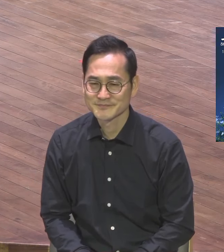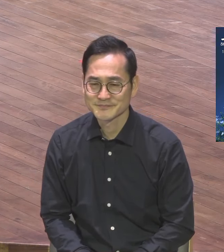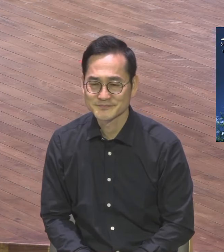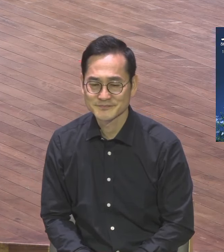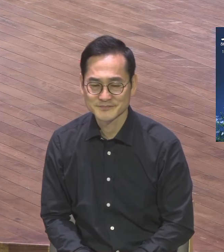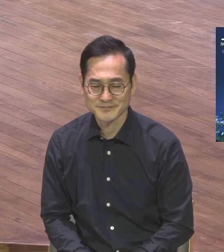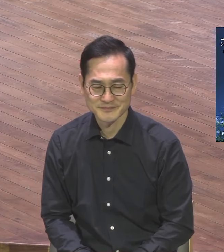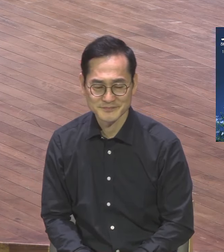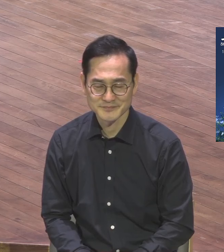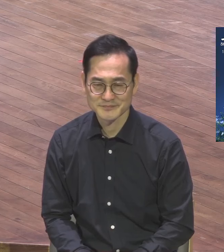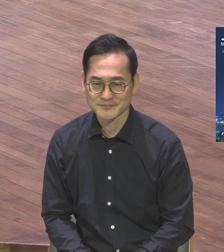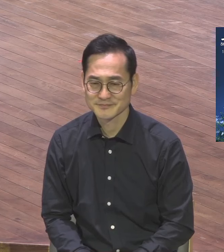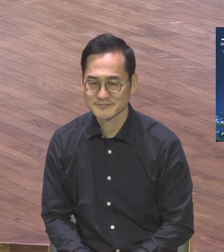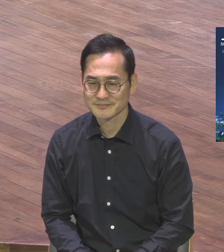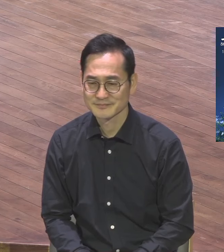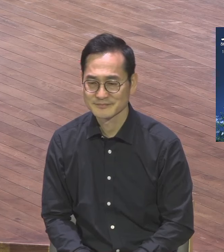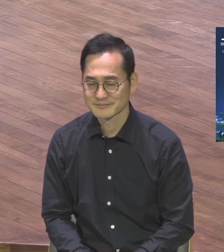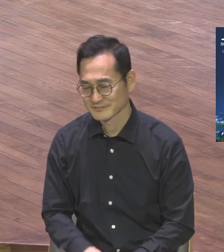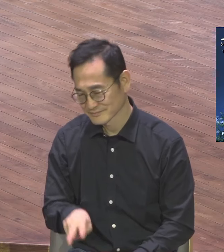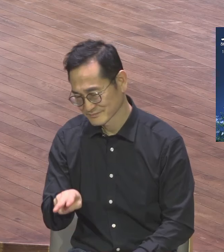얼마나 내 마음을 시원케 하는지.